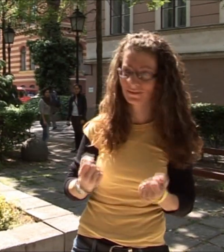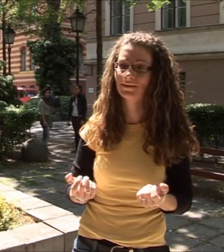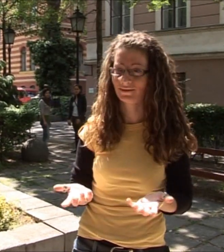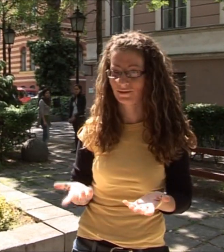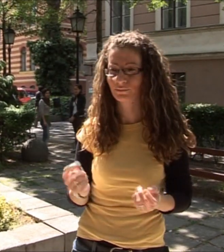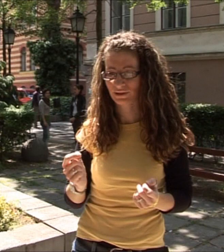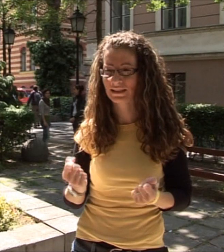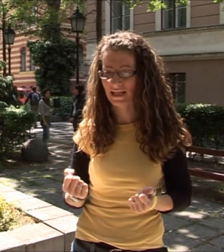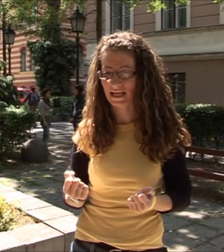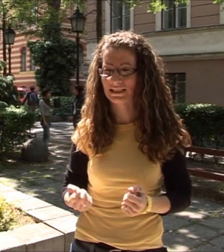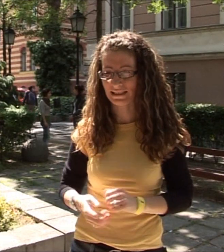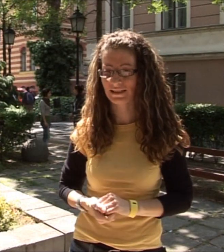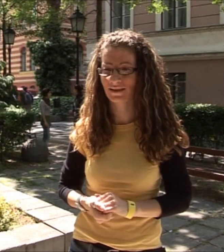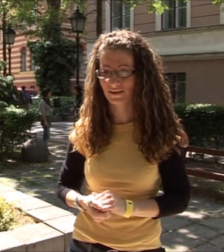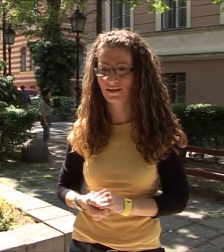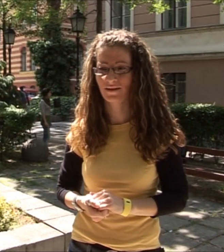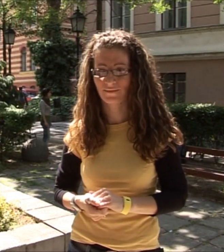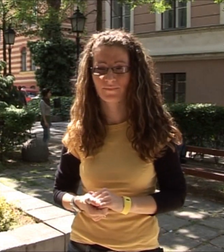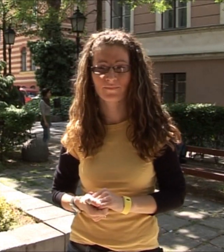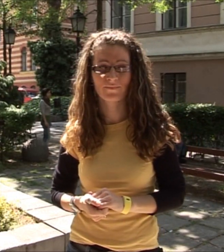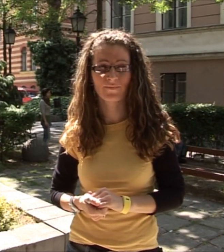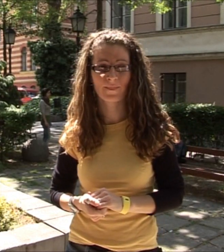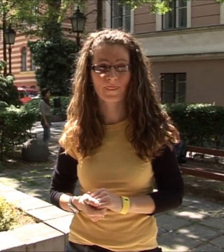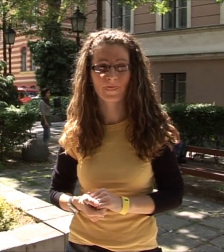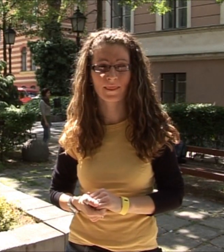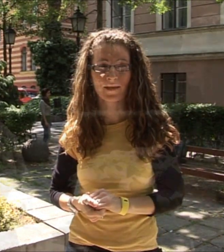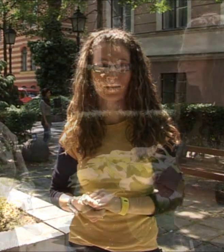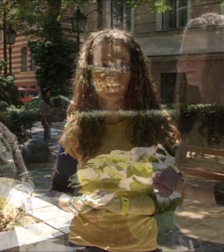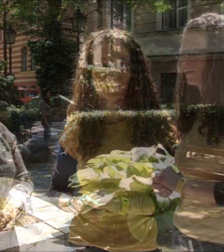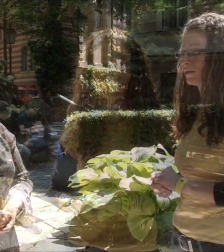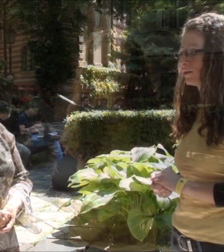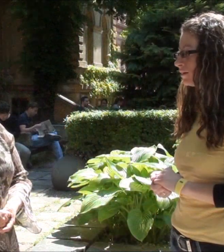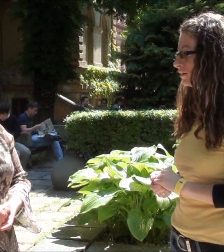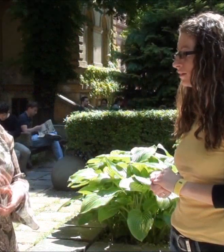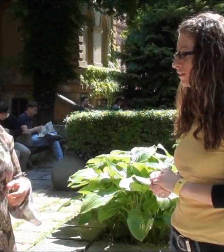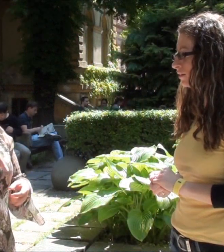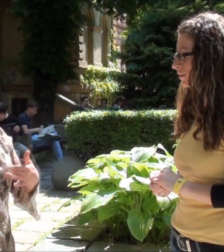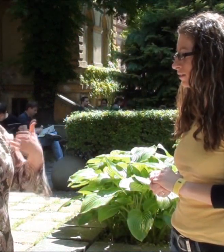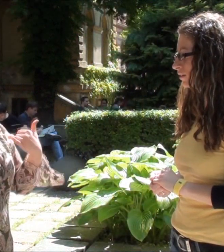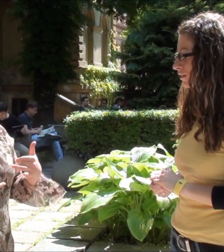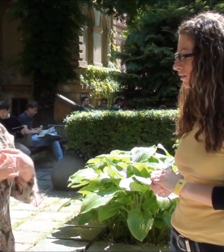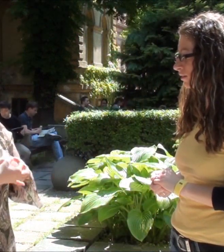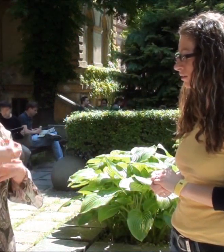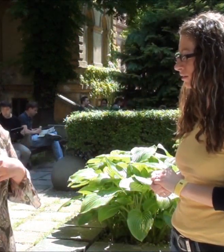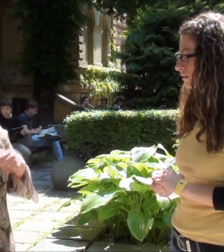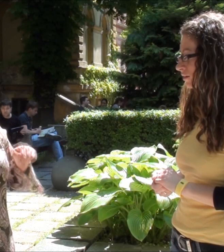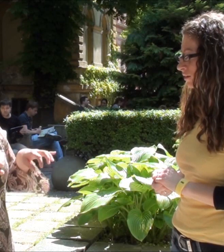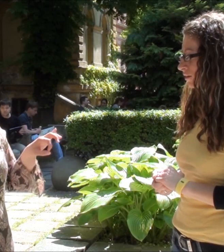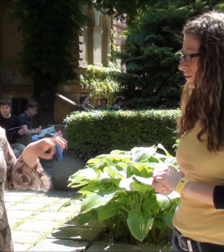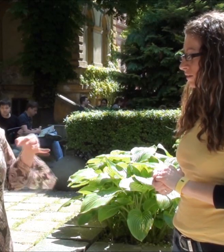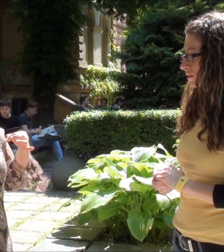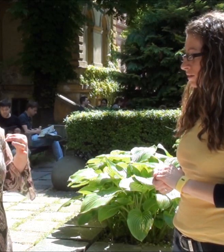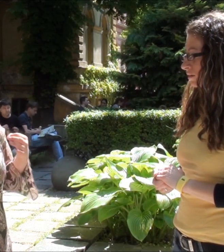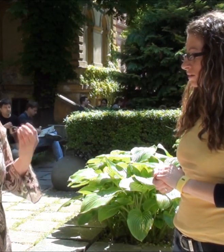biztosogben kellett volna a ma na z a rendezmény miér kö